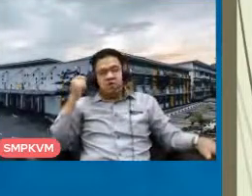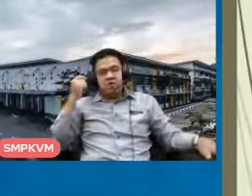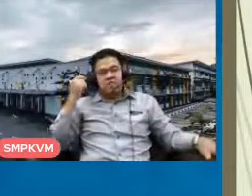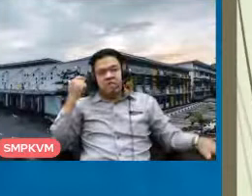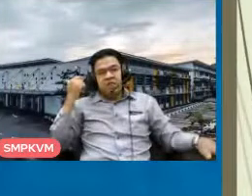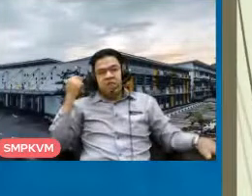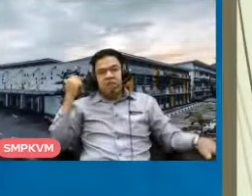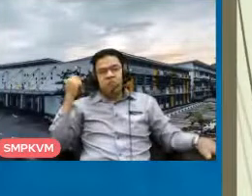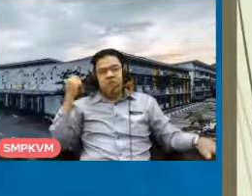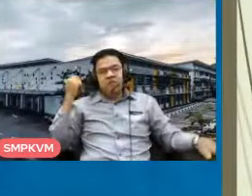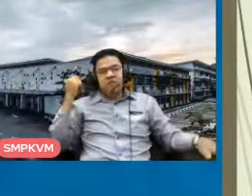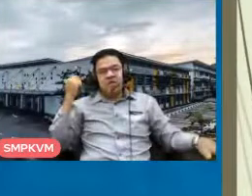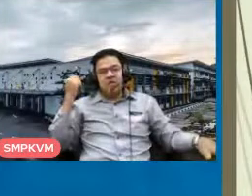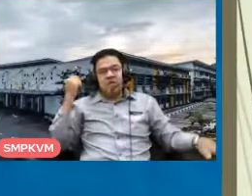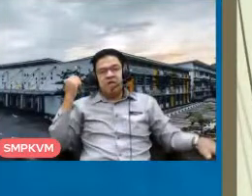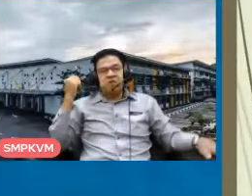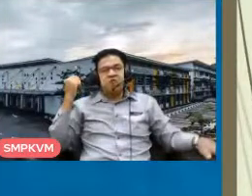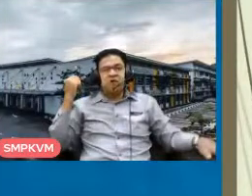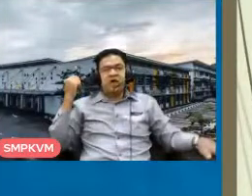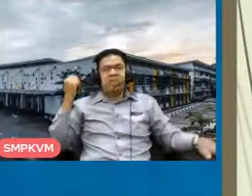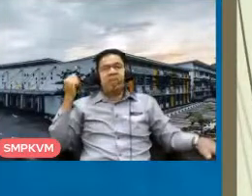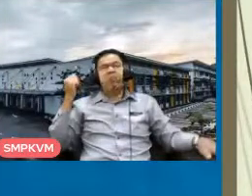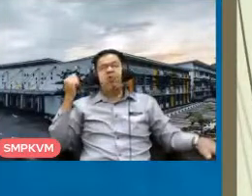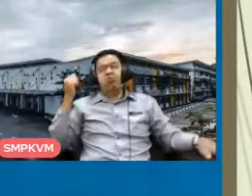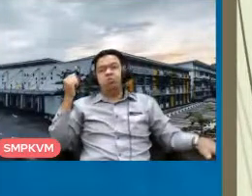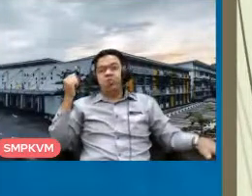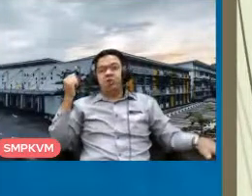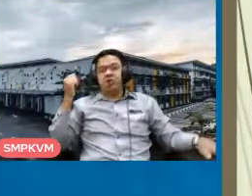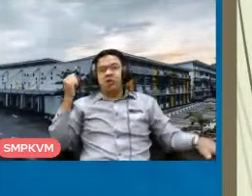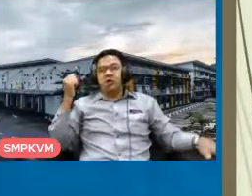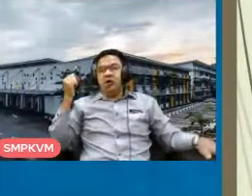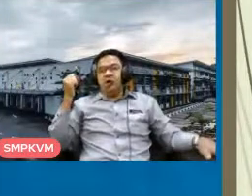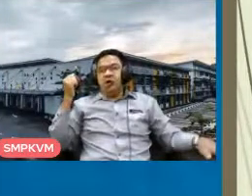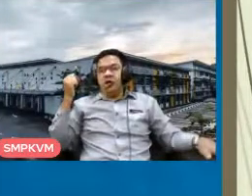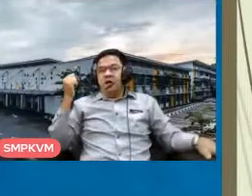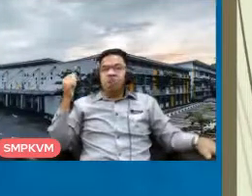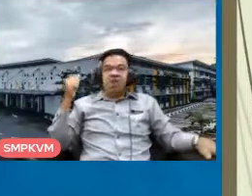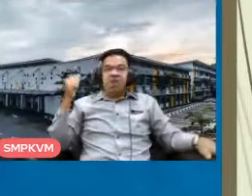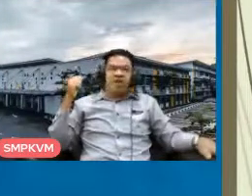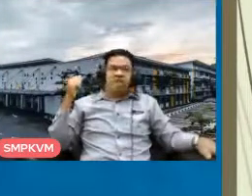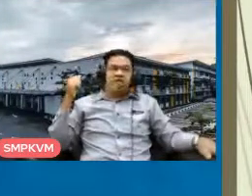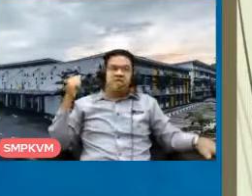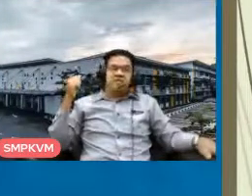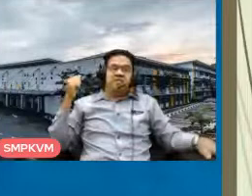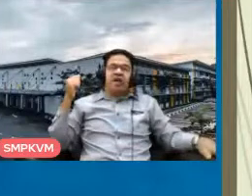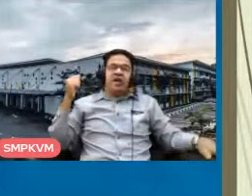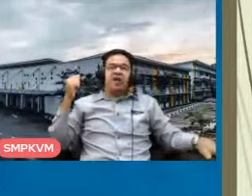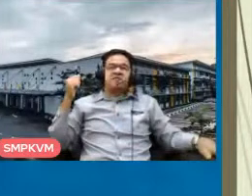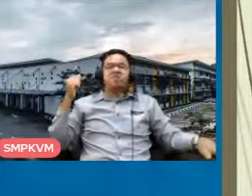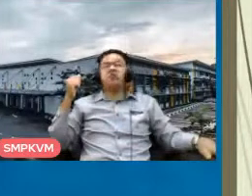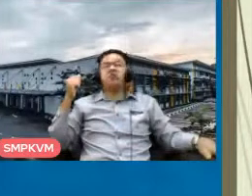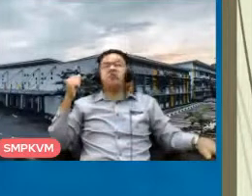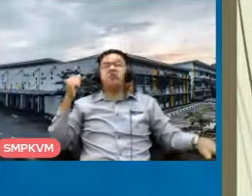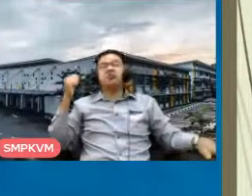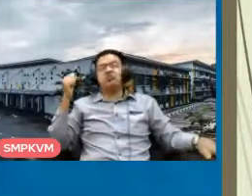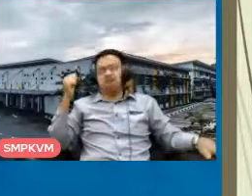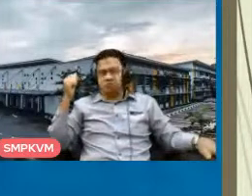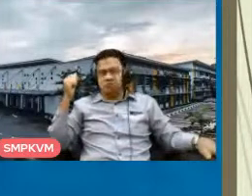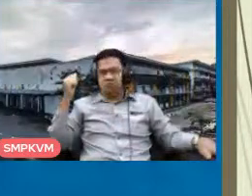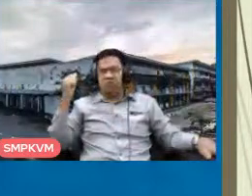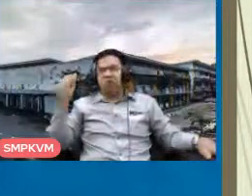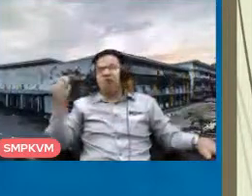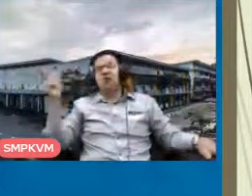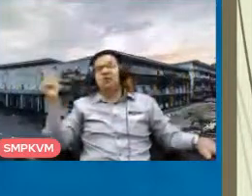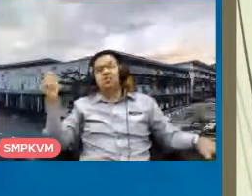contohnya macam kamu katakan kamu masuk kelapin pong kamu tak dilantik sebagai Kyosho contohnya